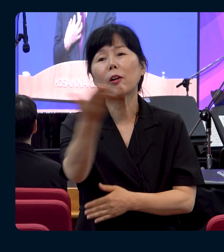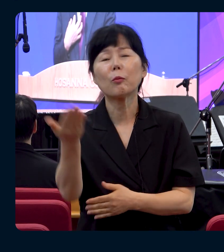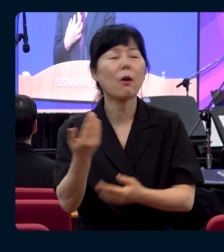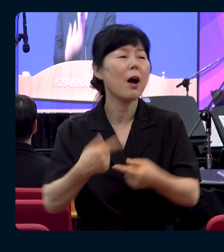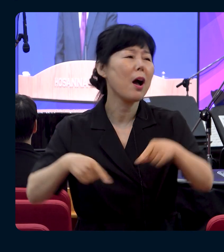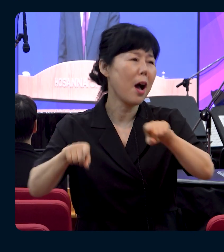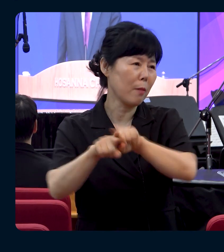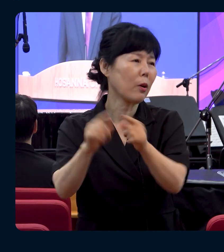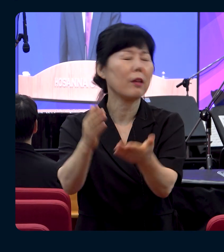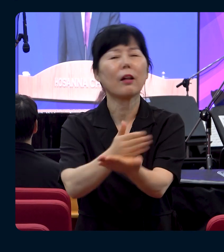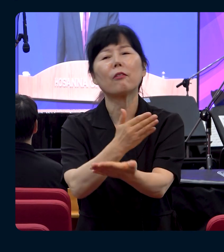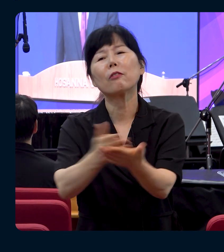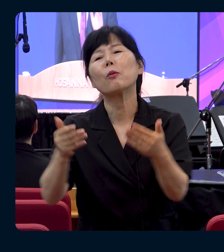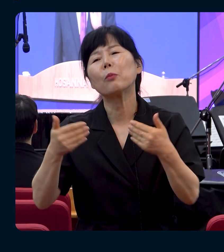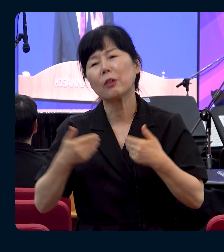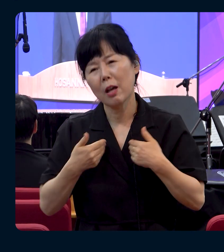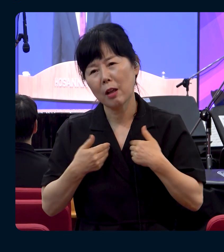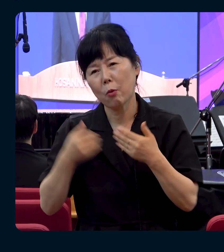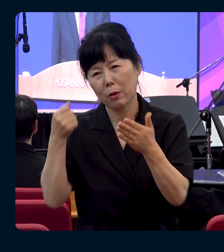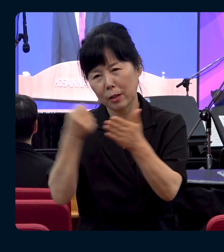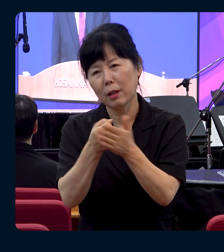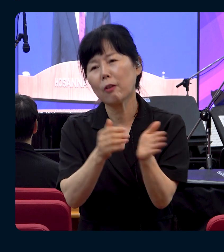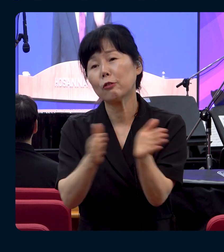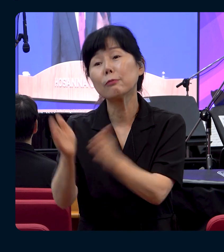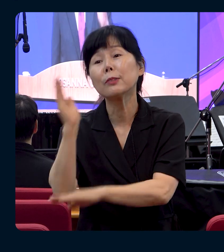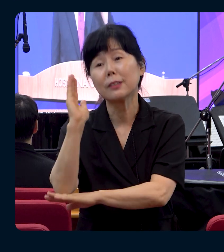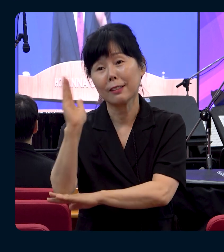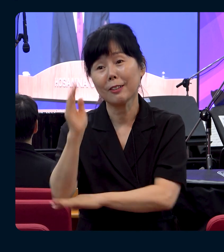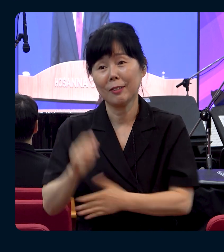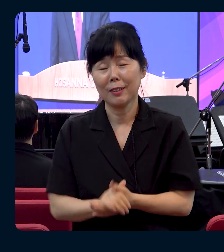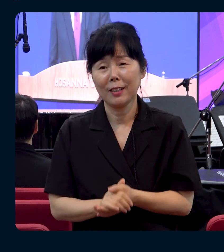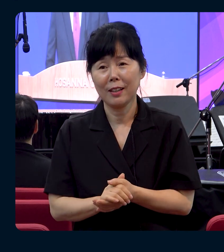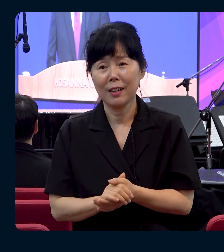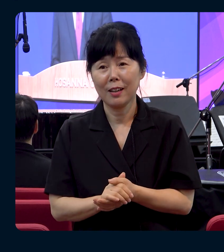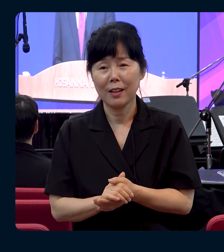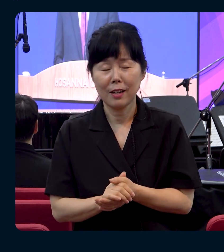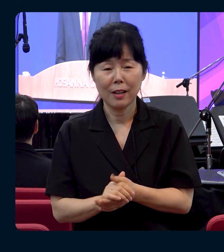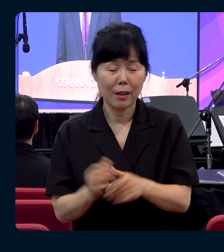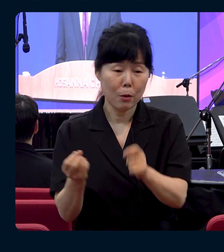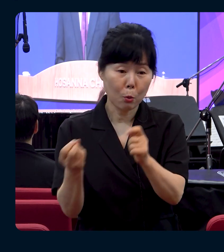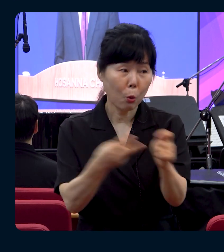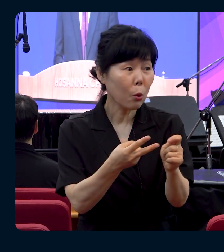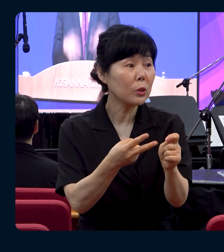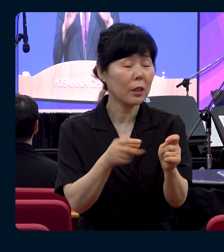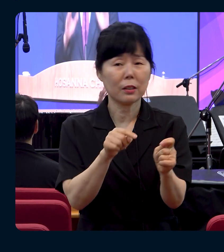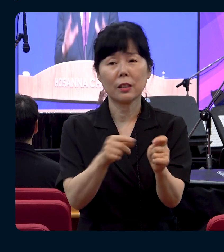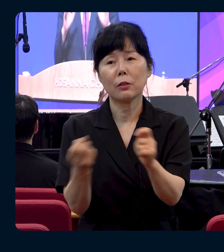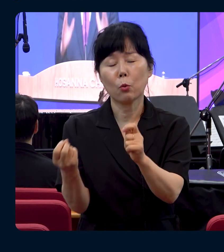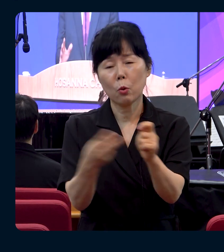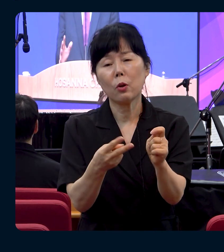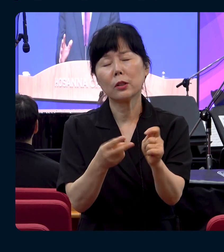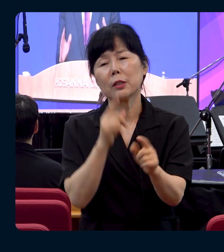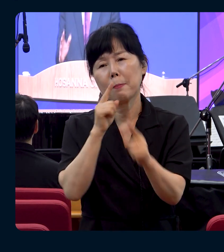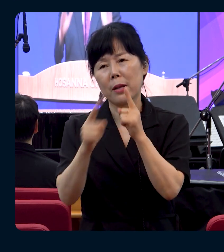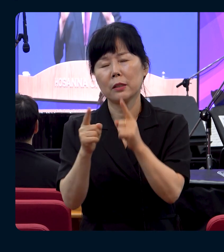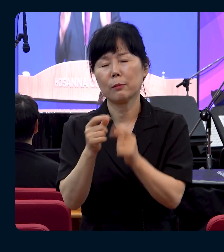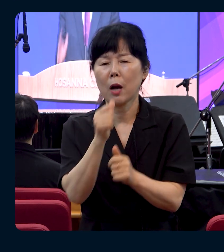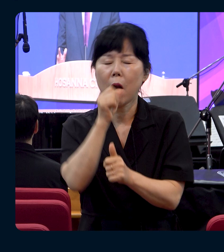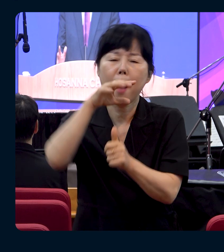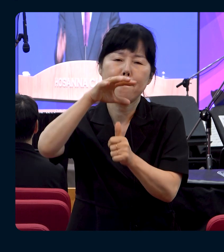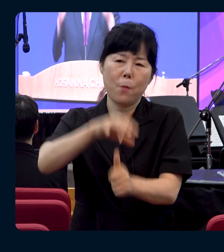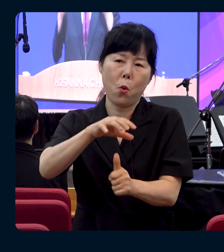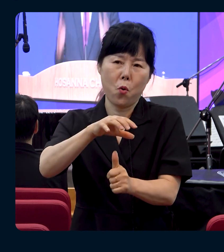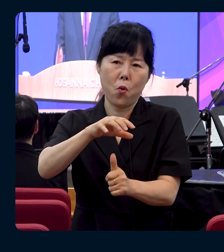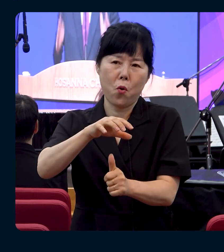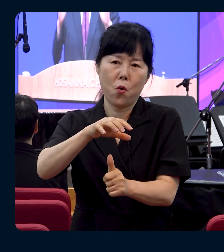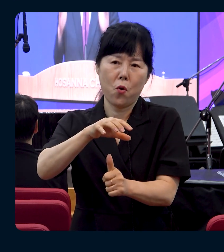제게 왔습니다. 골로새서는 옥중 서신입니다. 바울 사도가 로마 감옥에 지금